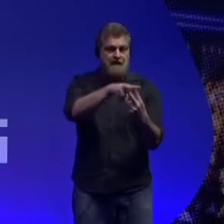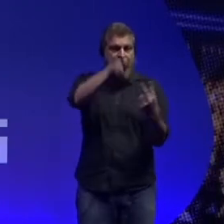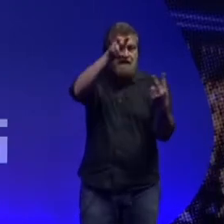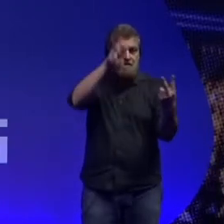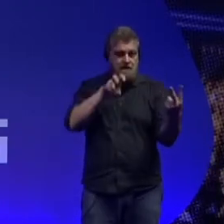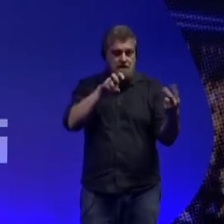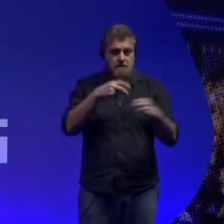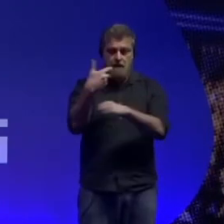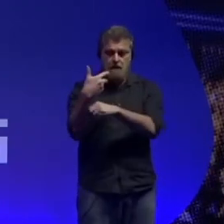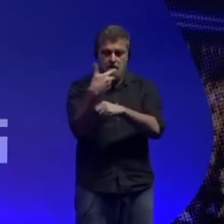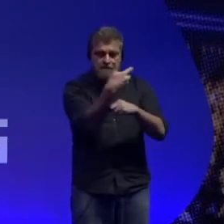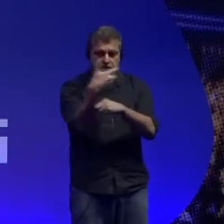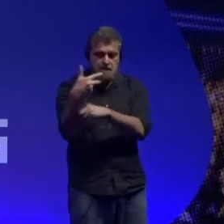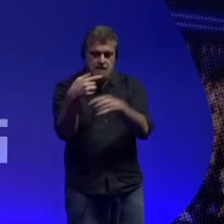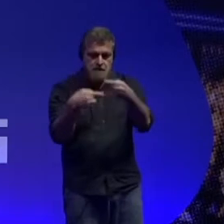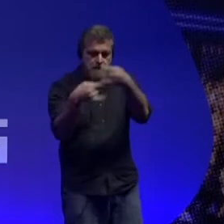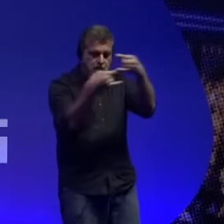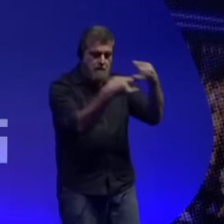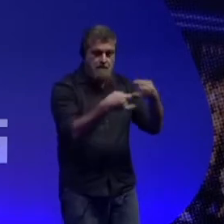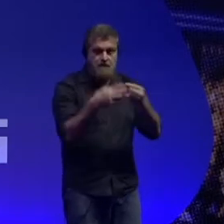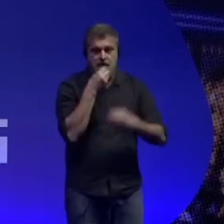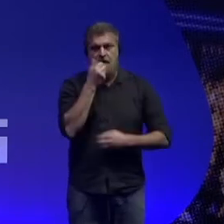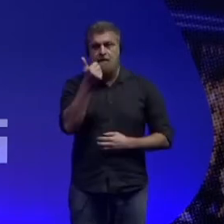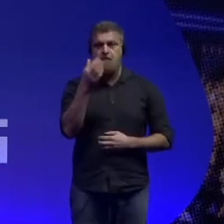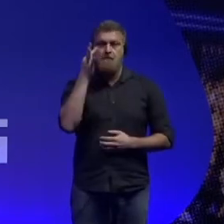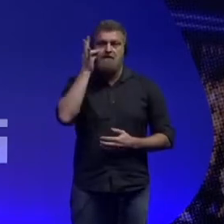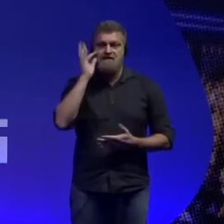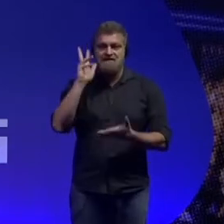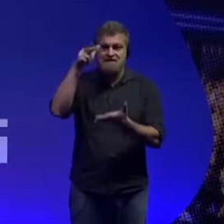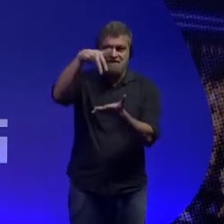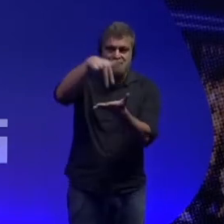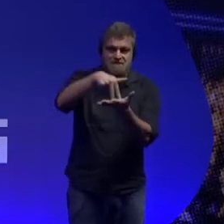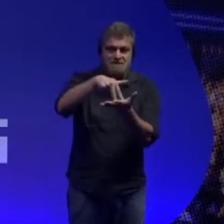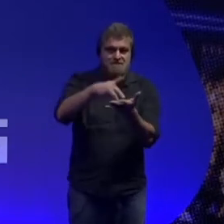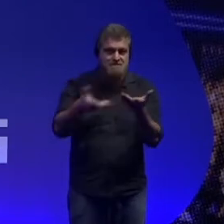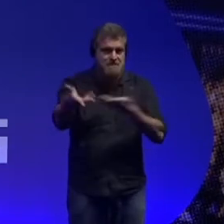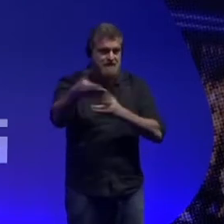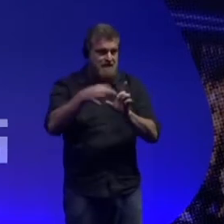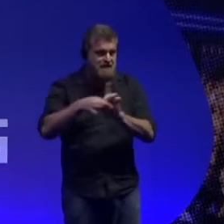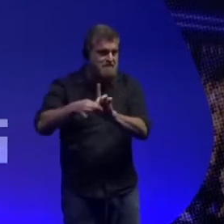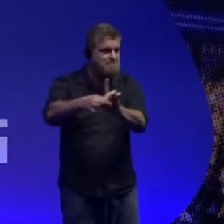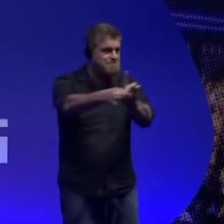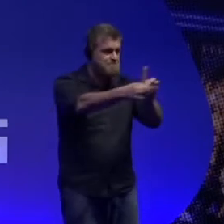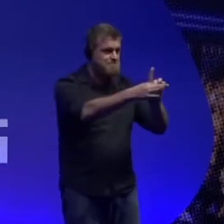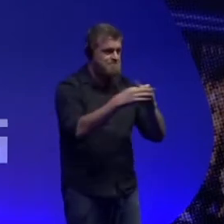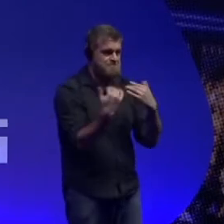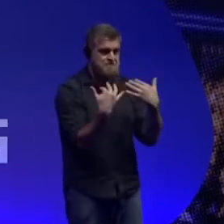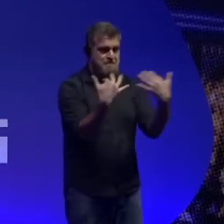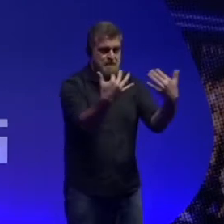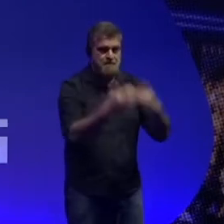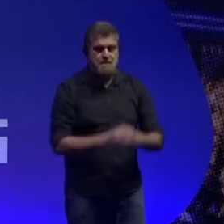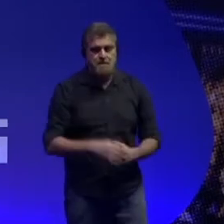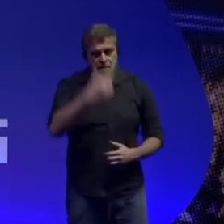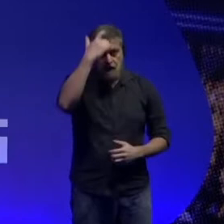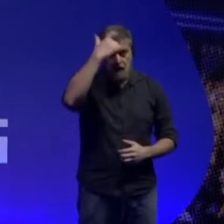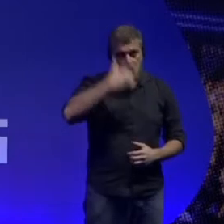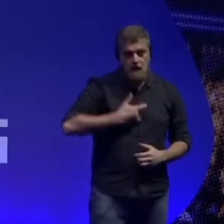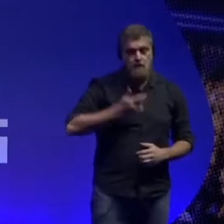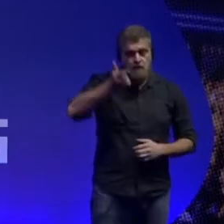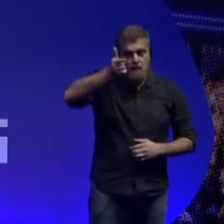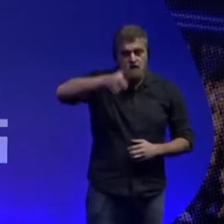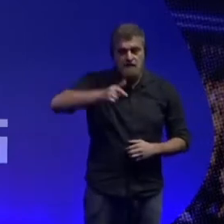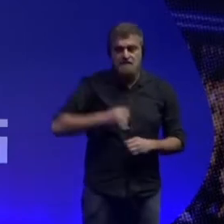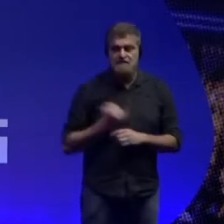por vídeo. E é muito bom estar de volta aqui para interagir com o público. O Alberto já falou um pouquinho sobre mim, mas eu vou repetir, porque é